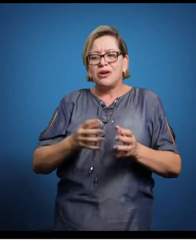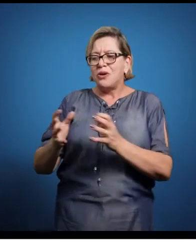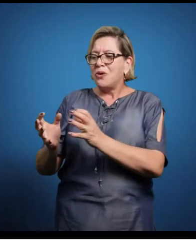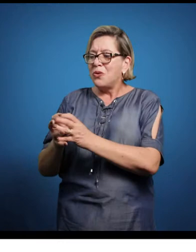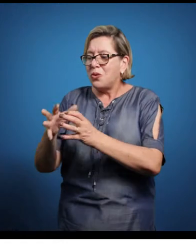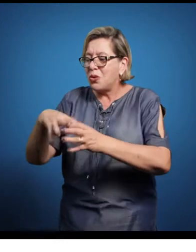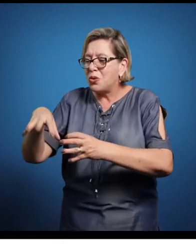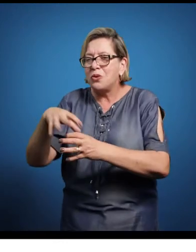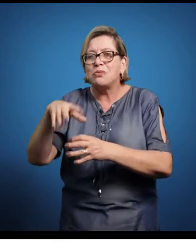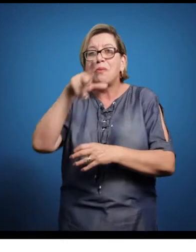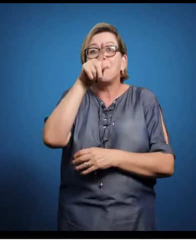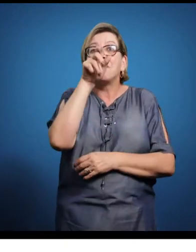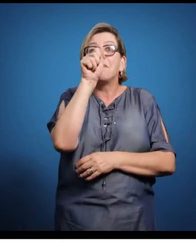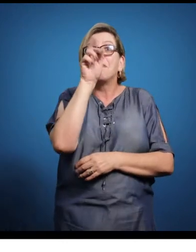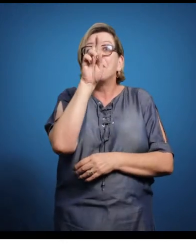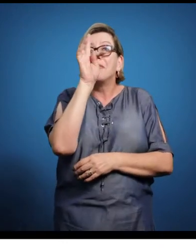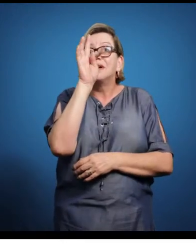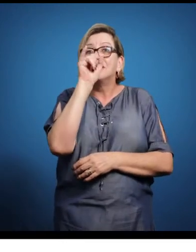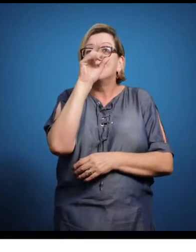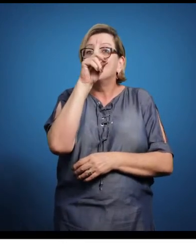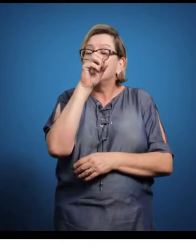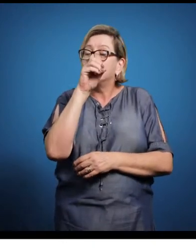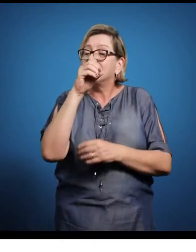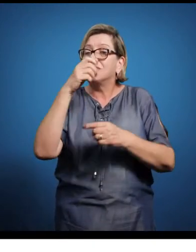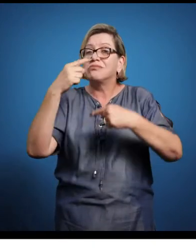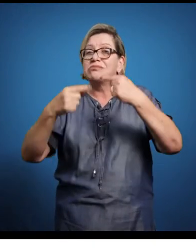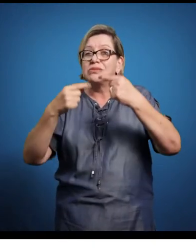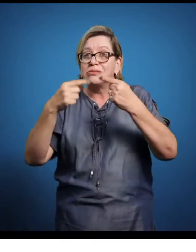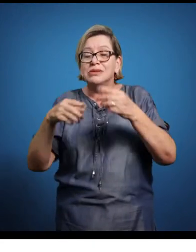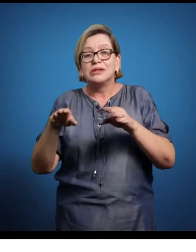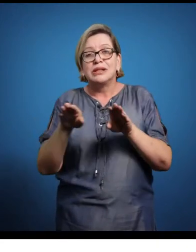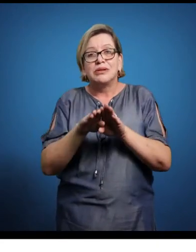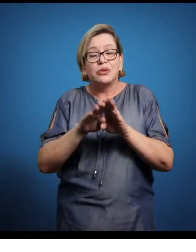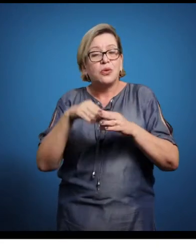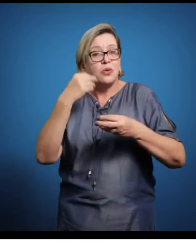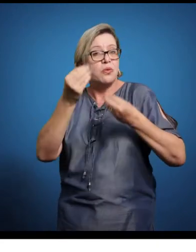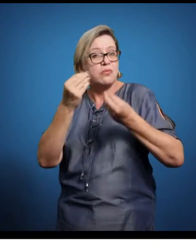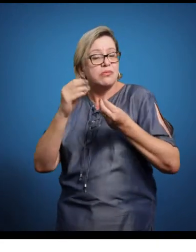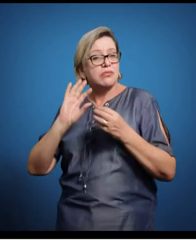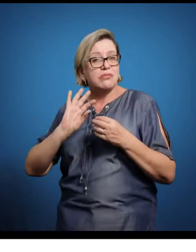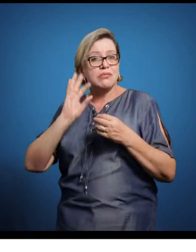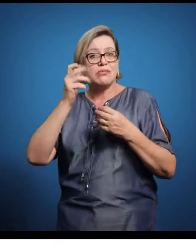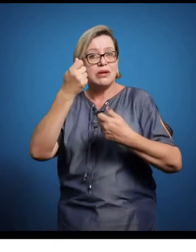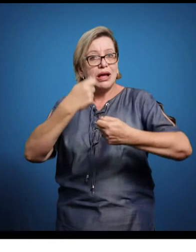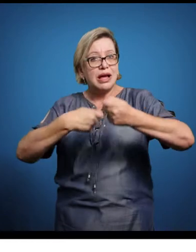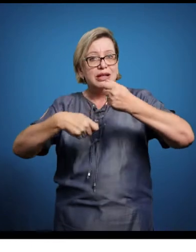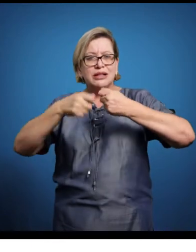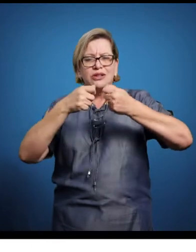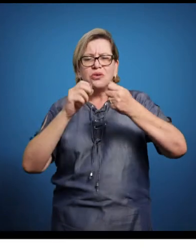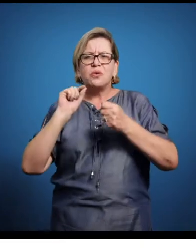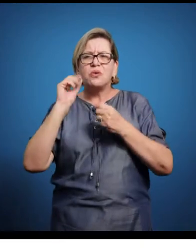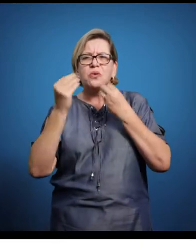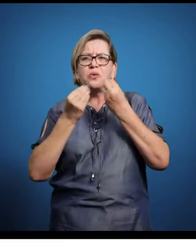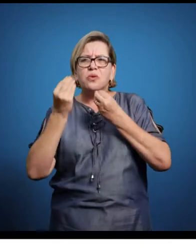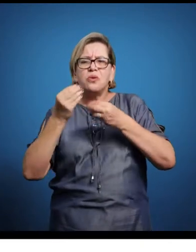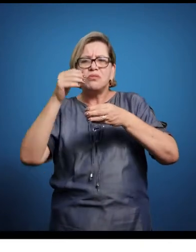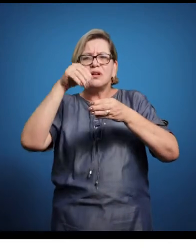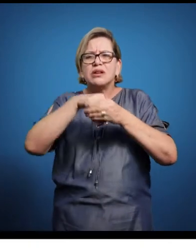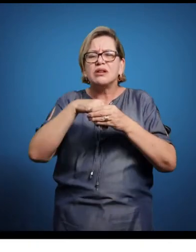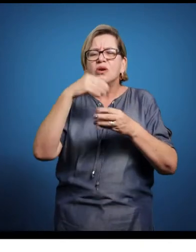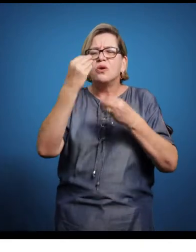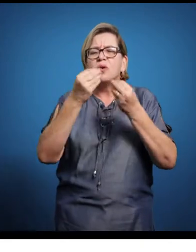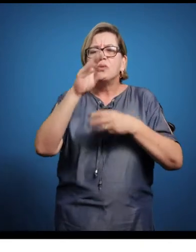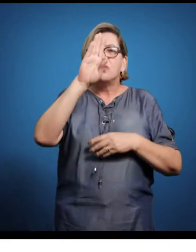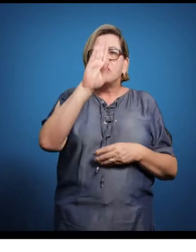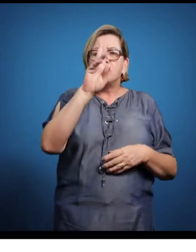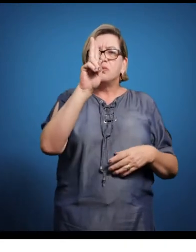políticos a máquina administrativa de fato o funcionamento das eleições da burocracia